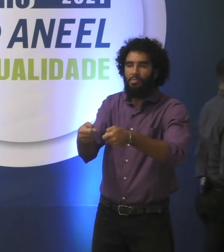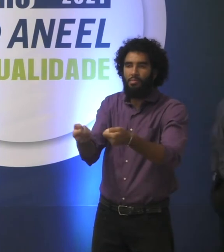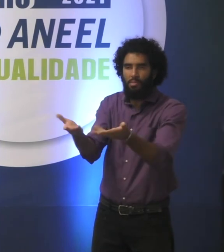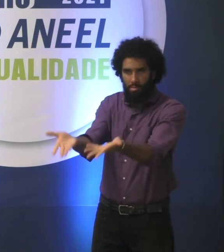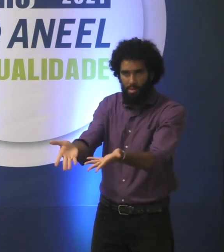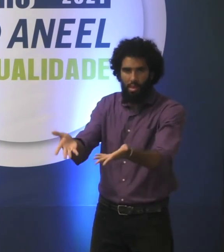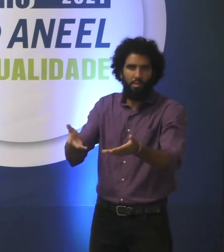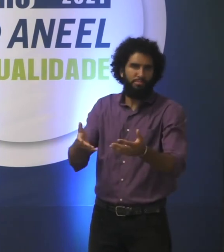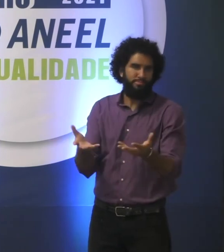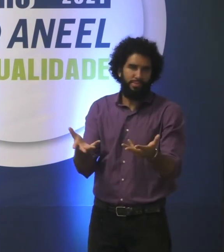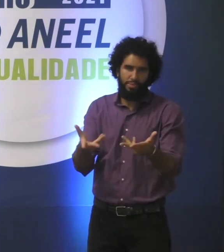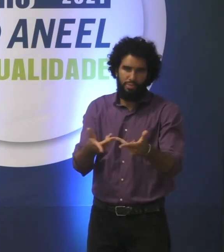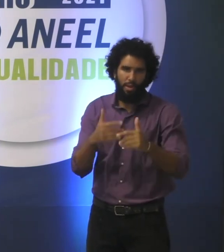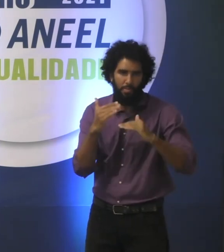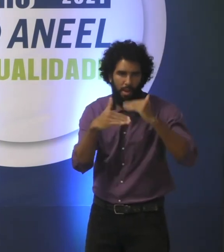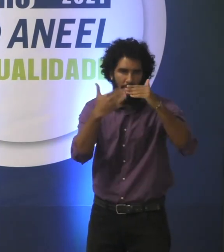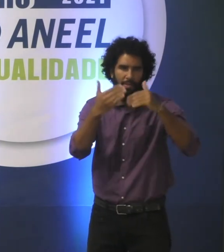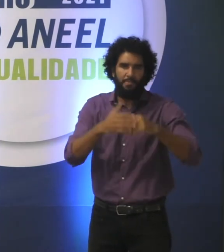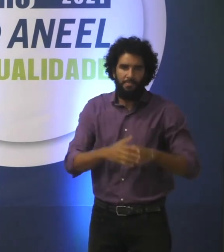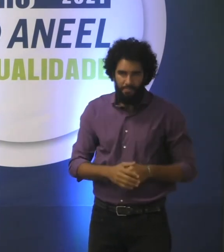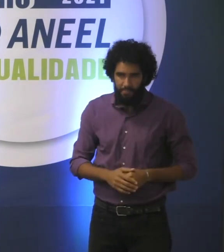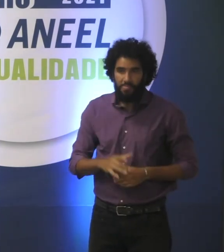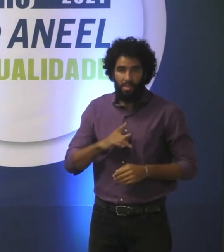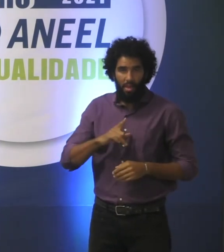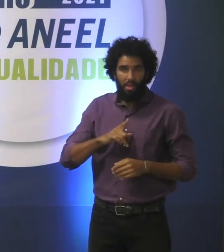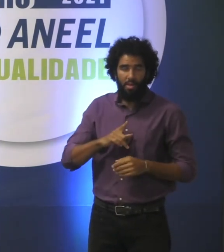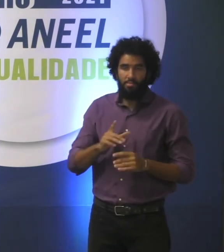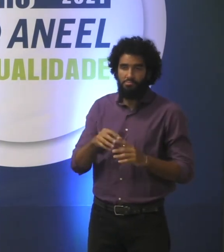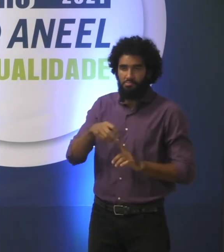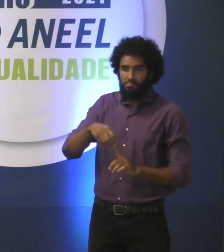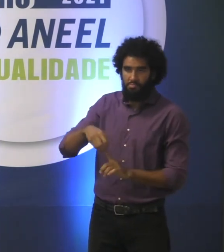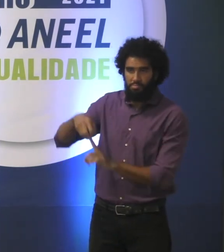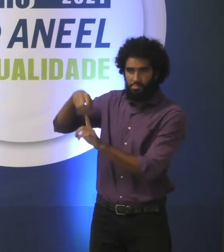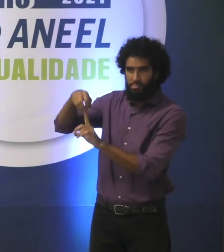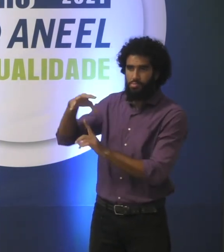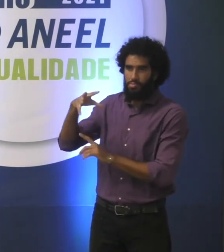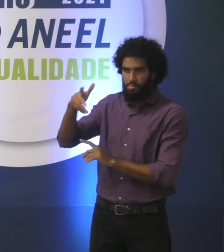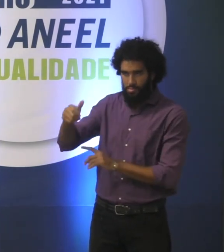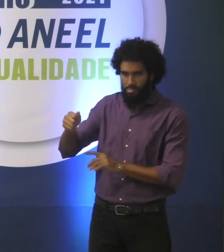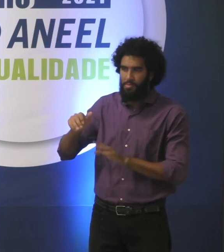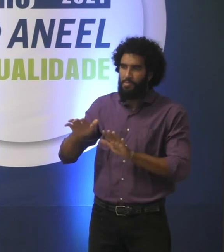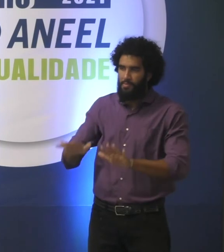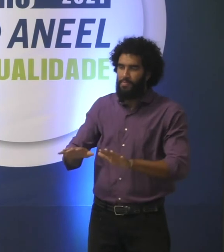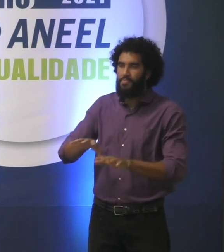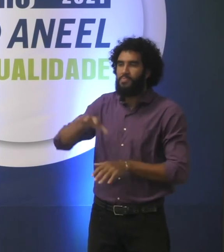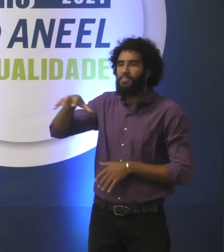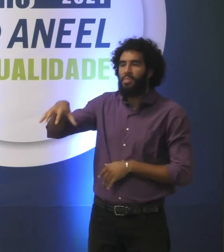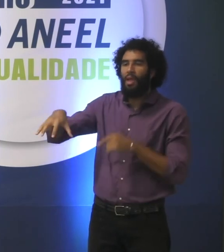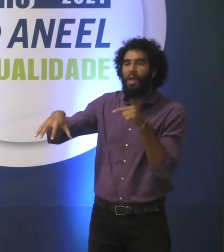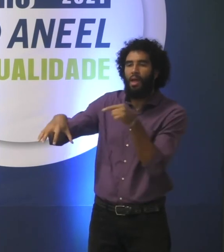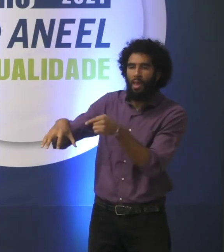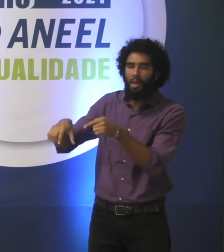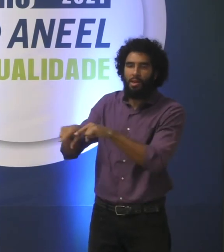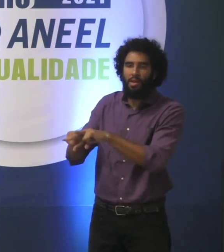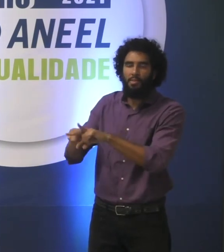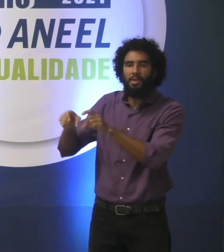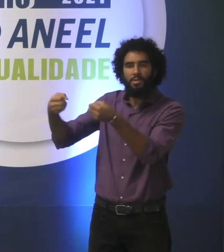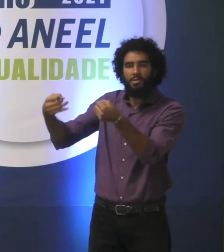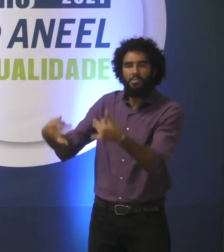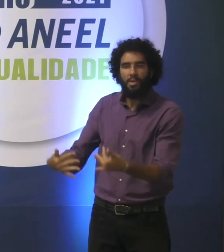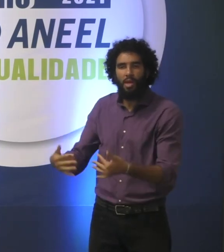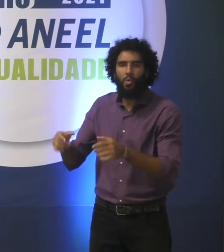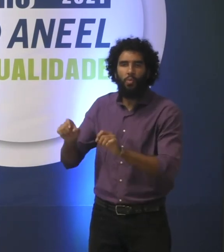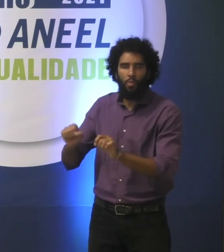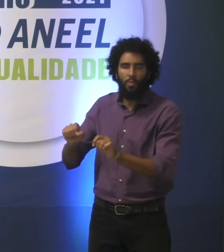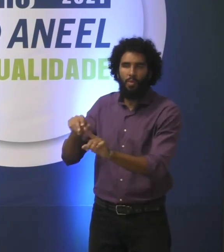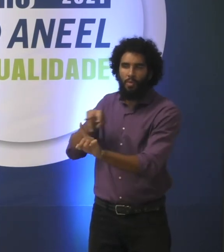grande e é reconhecido por todos. Mas também, devido à minha fala curta aqui, um